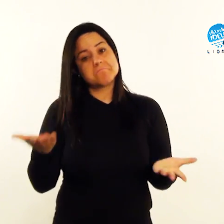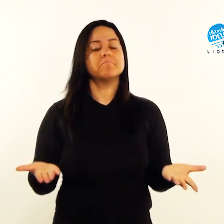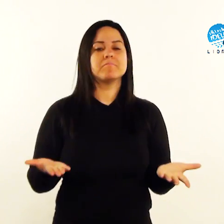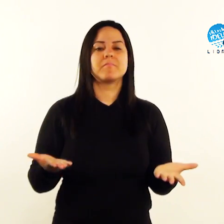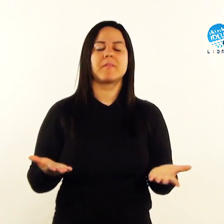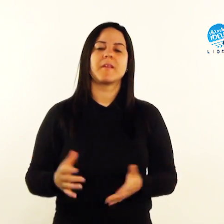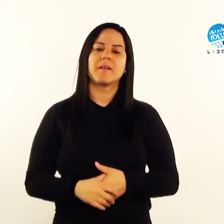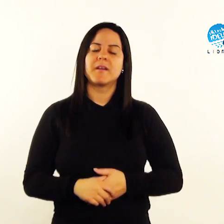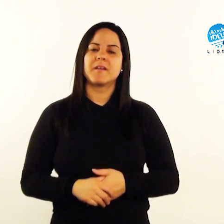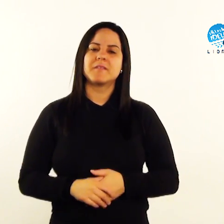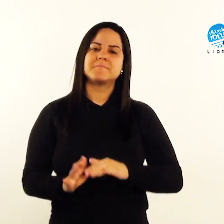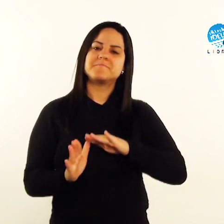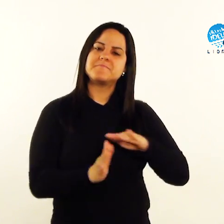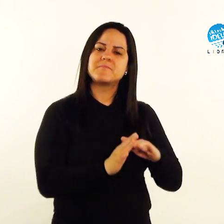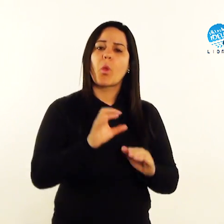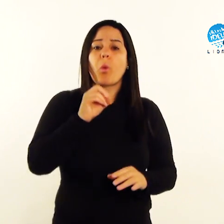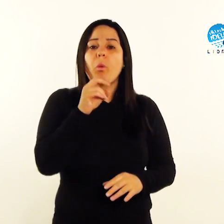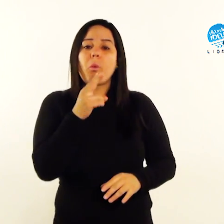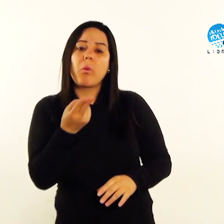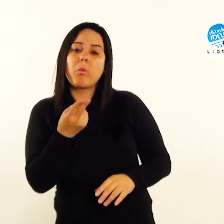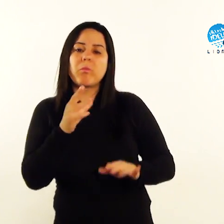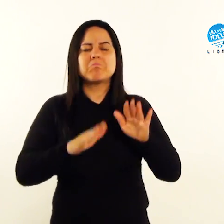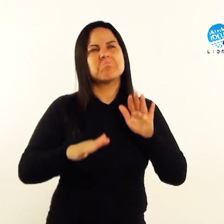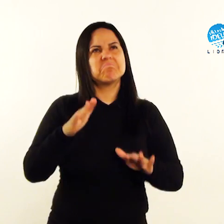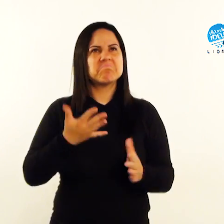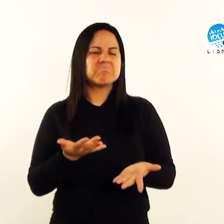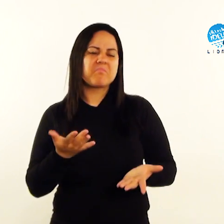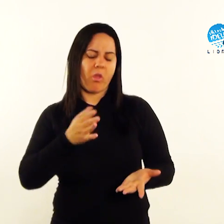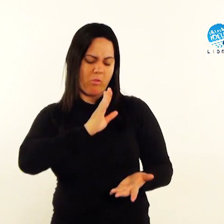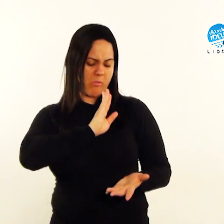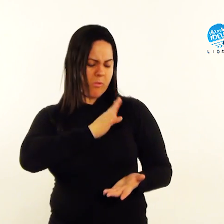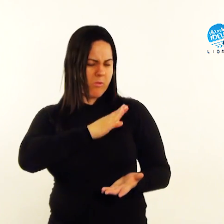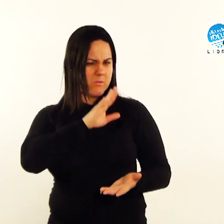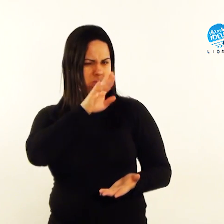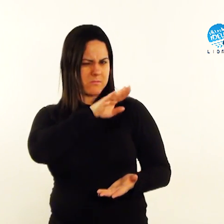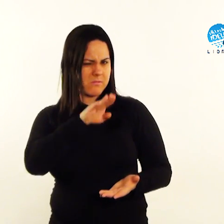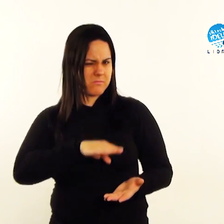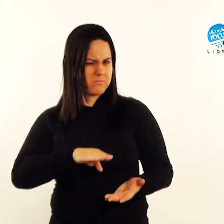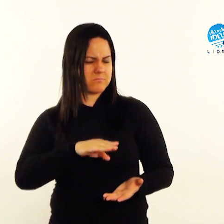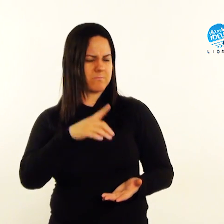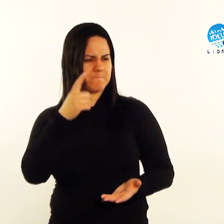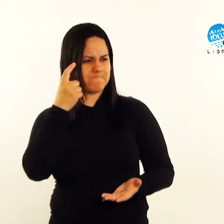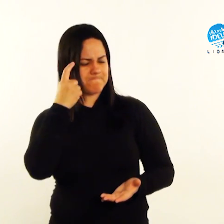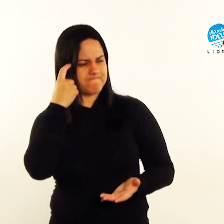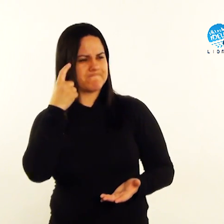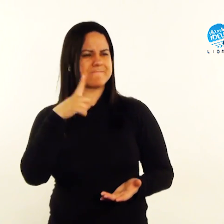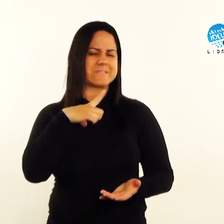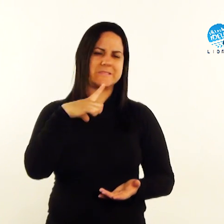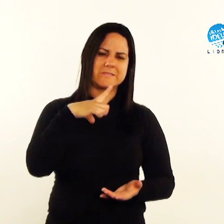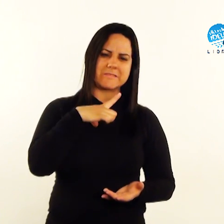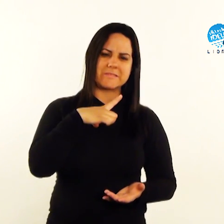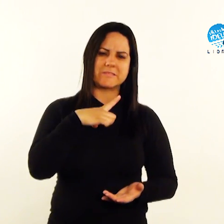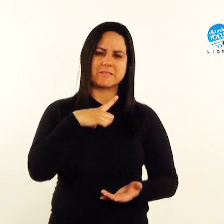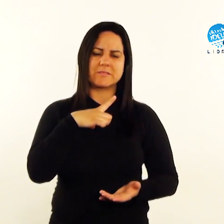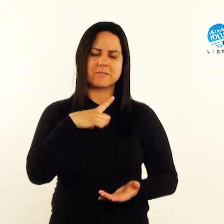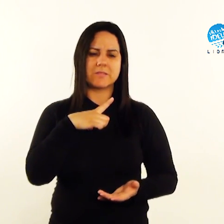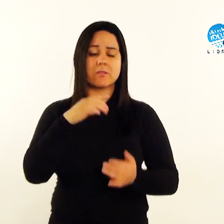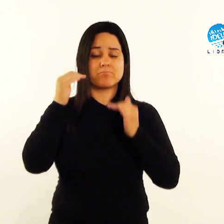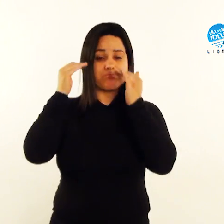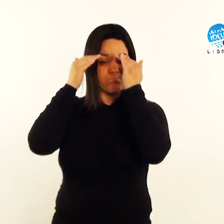ser. Ou quem sabe, lá dentro do coração desse homem, houvesse um temor de